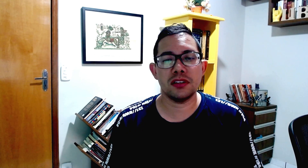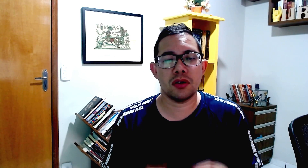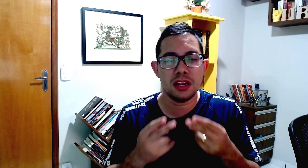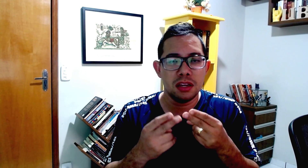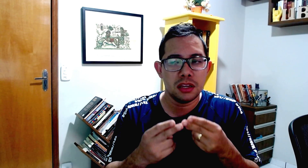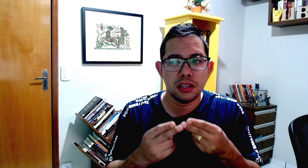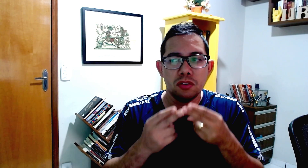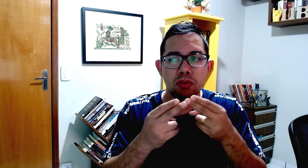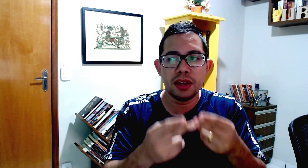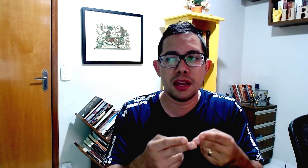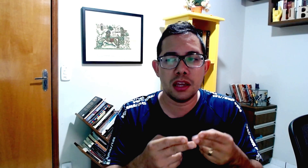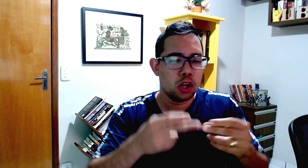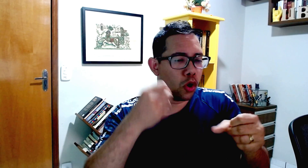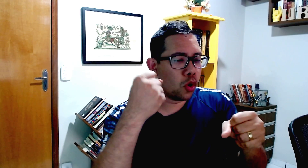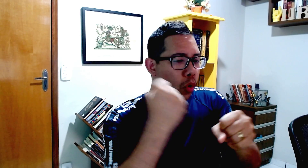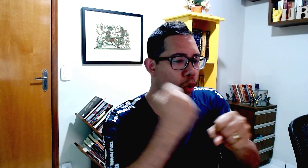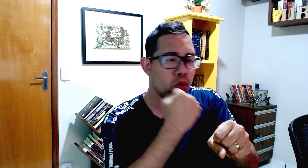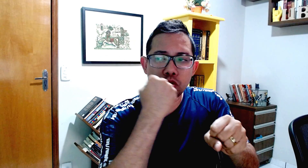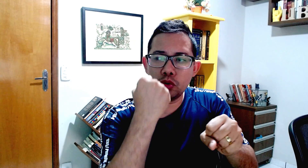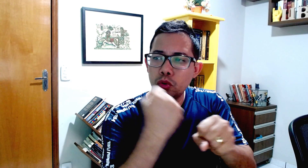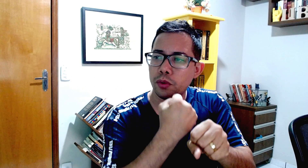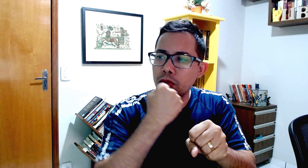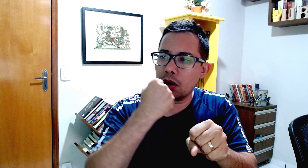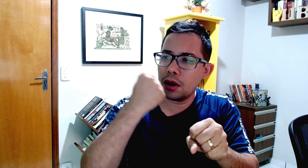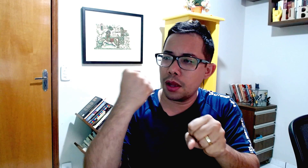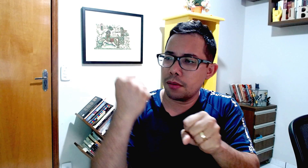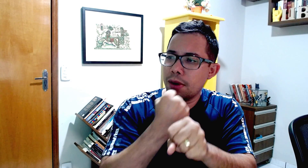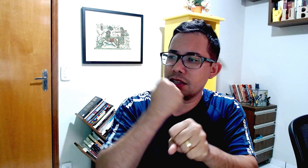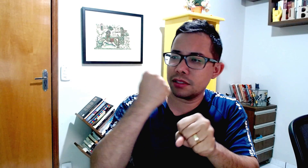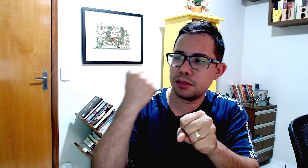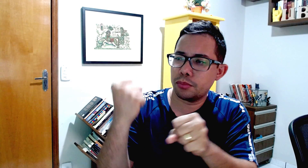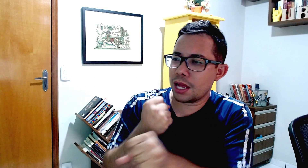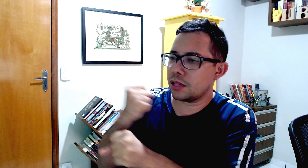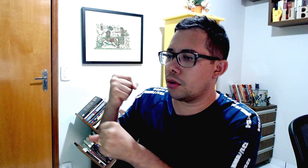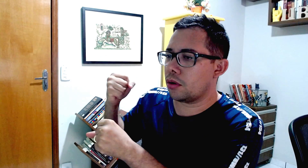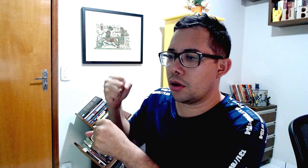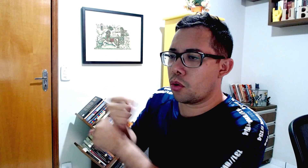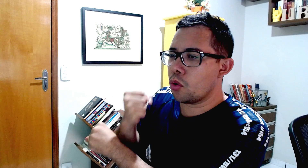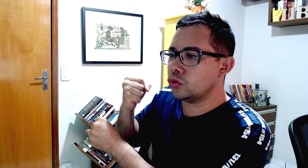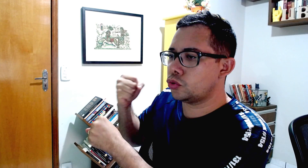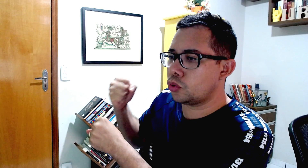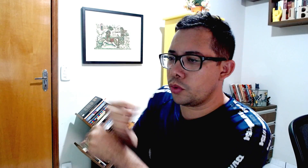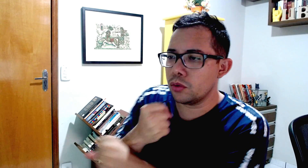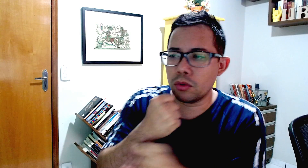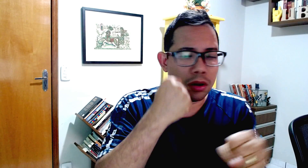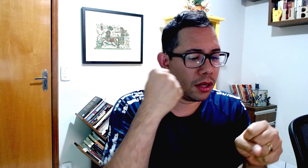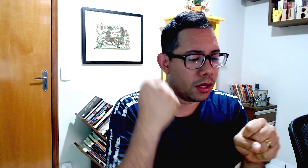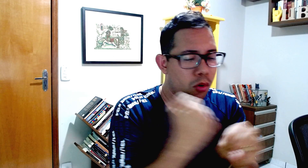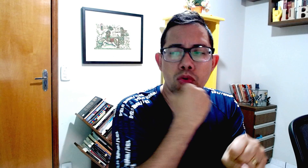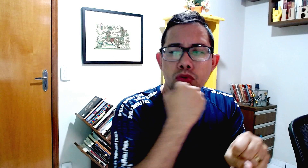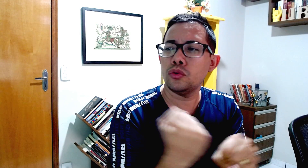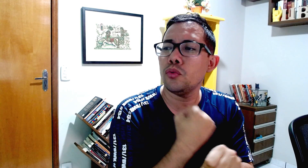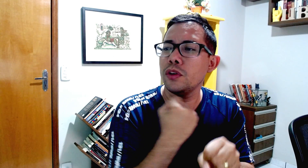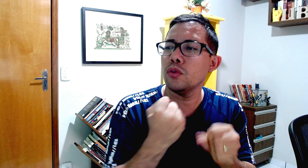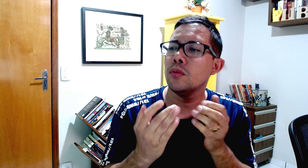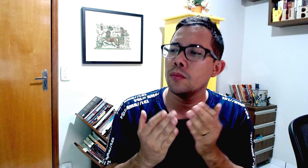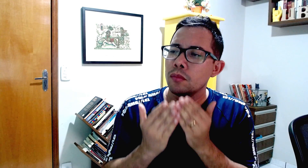olha, que Noé construiu, ó, bate assim pro lado, ó, construiu, ó, construiu